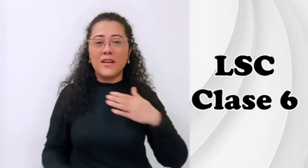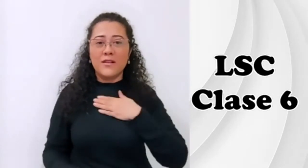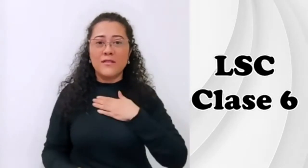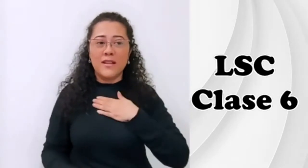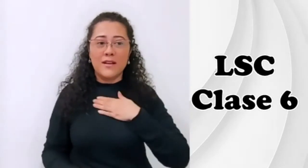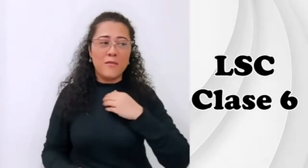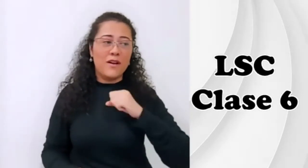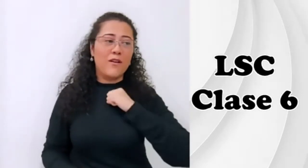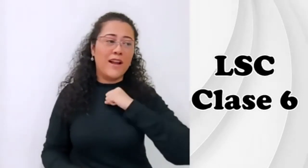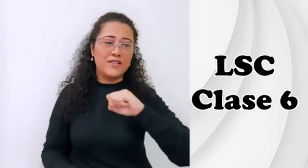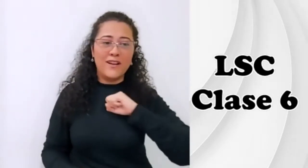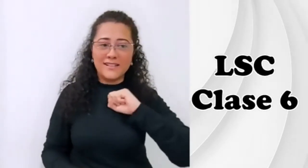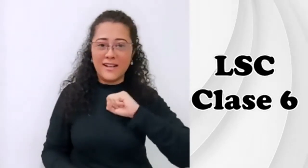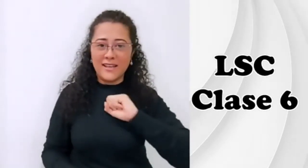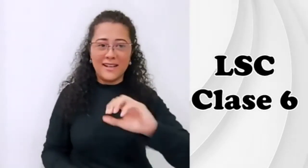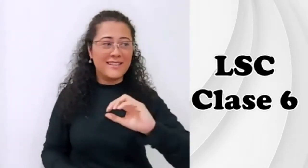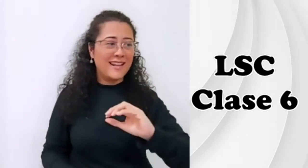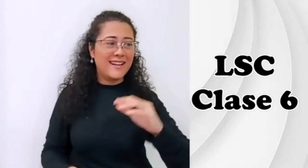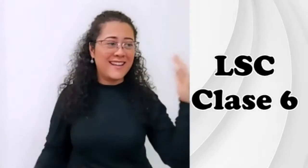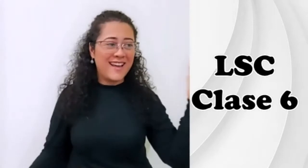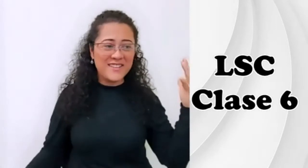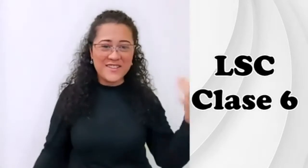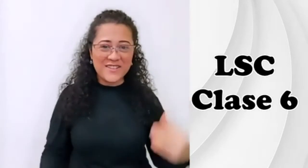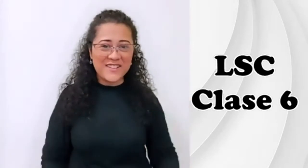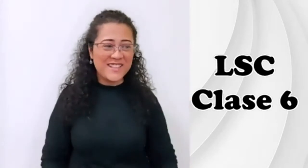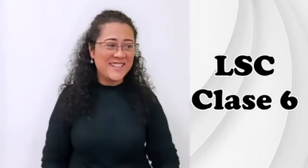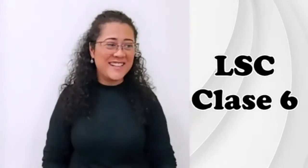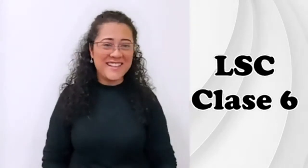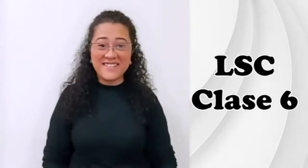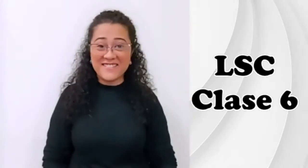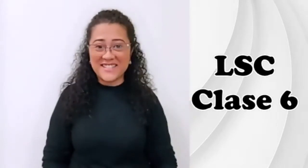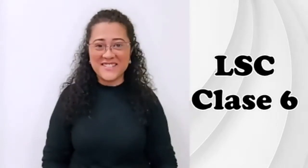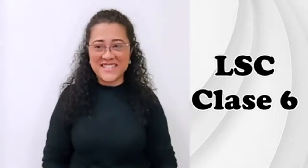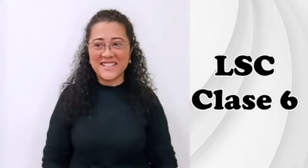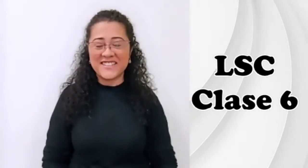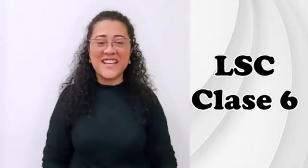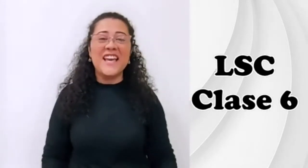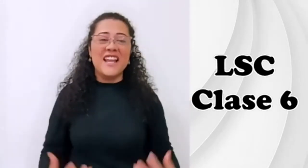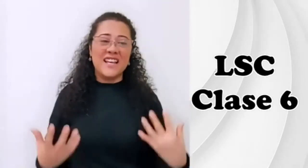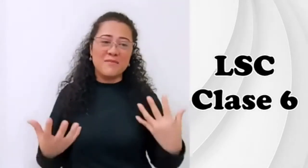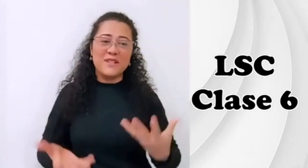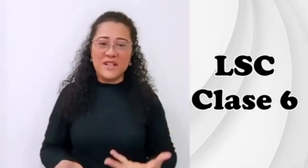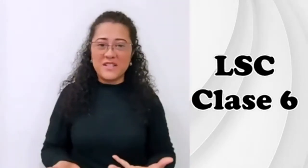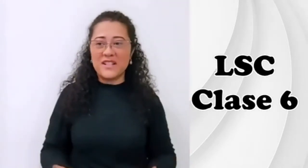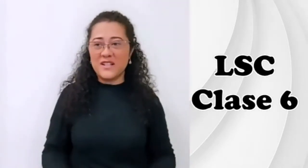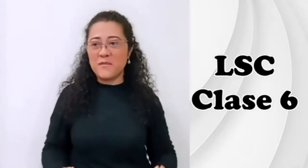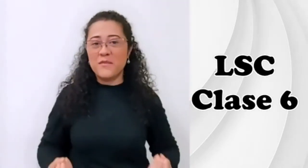uno siente como el corazón que se le quiere salir de tanta vibración, ¿cierto? Las personas sordas son